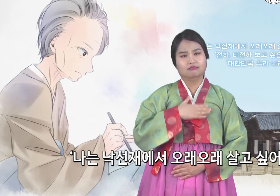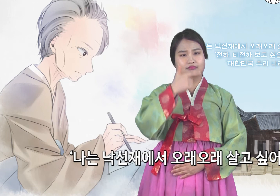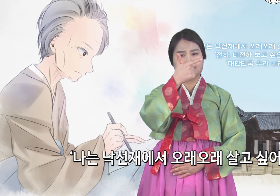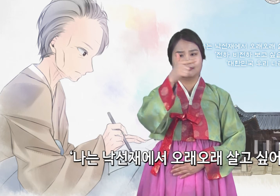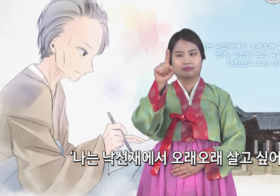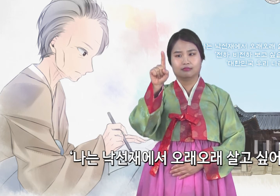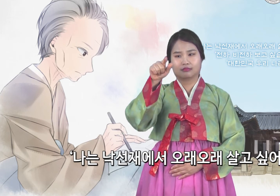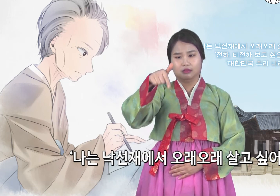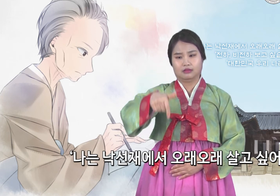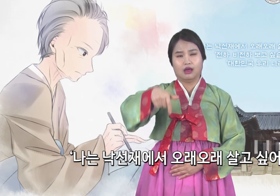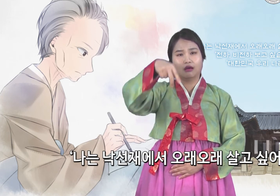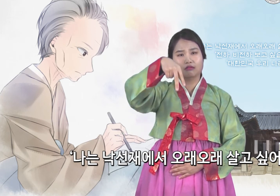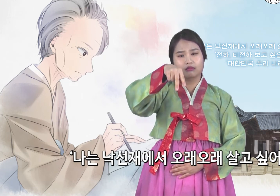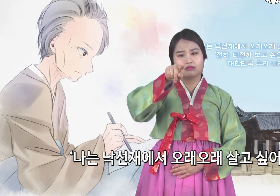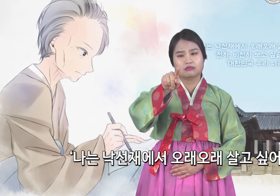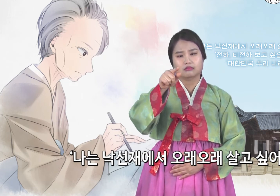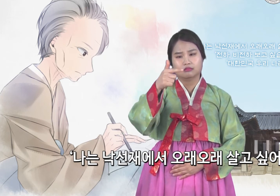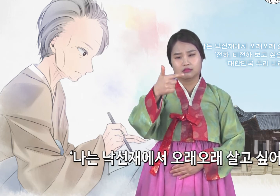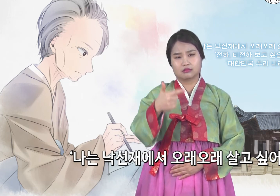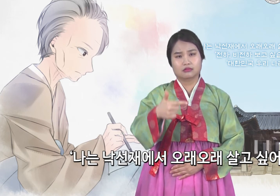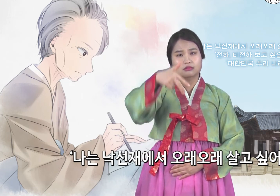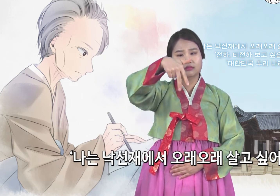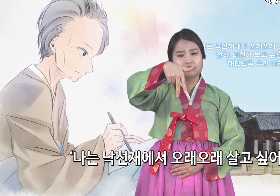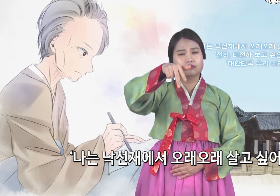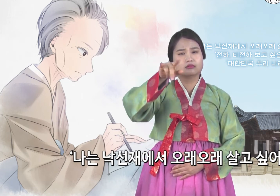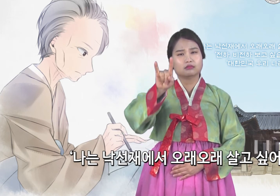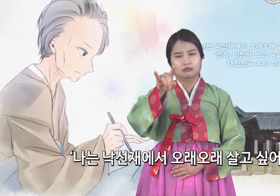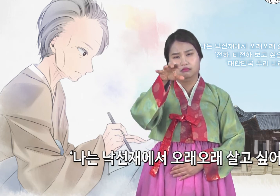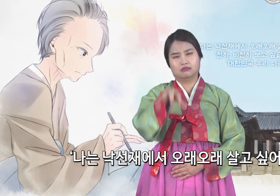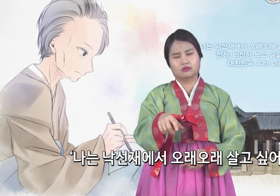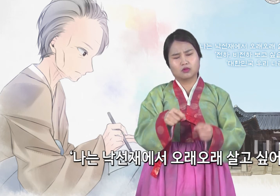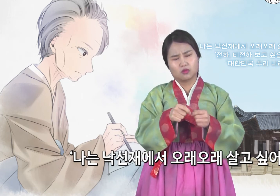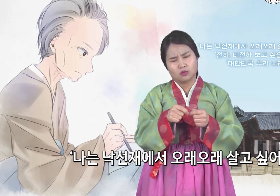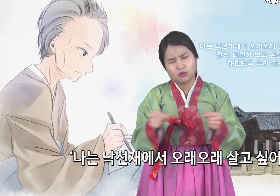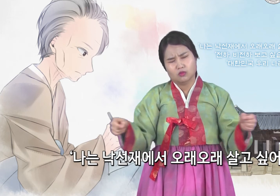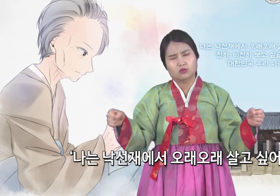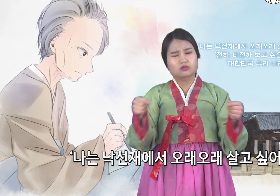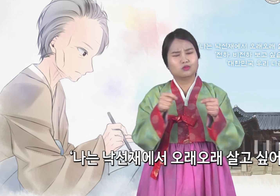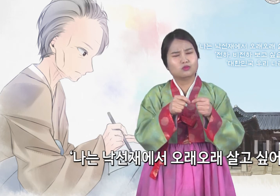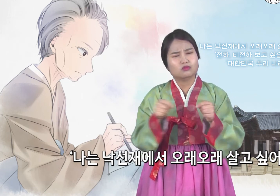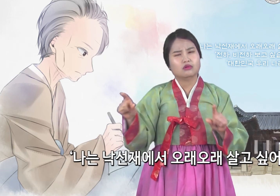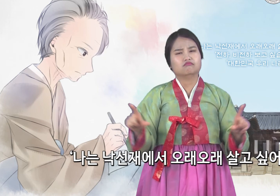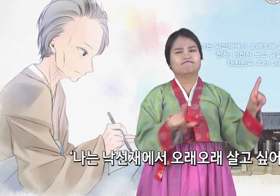나는 낙선제에서 오래오래 살고 싶어요.